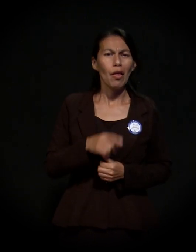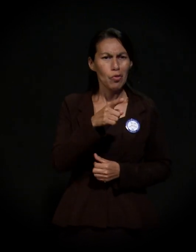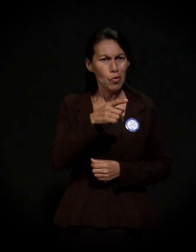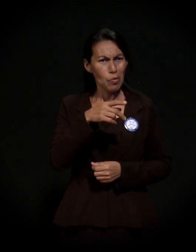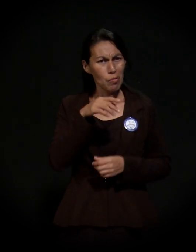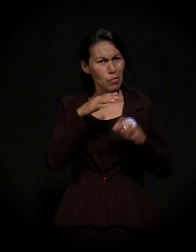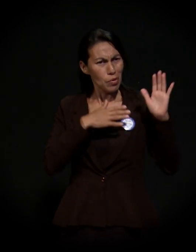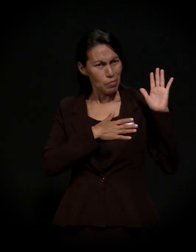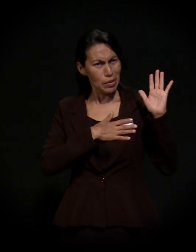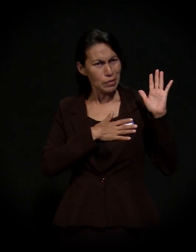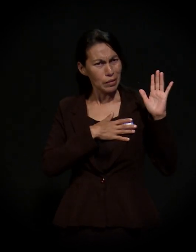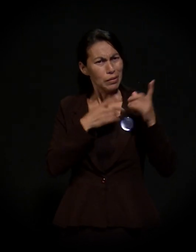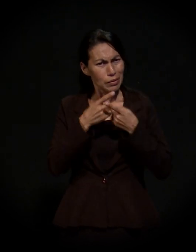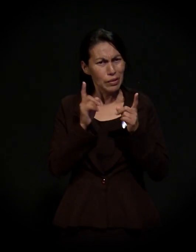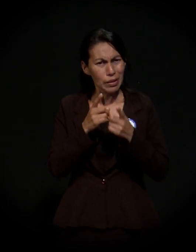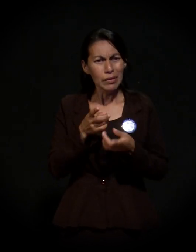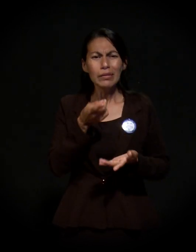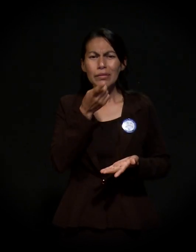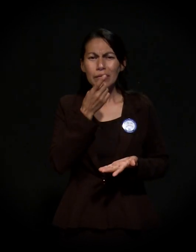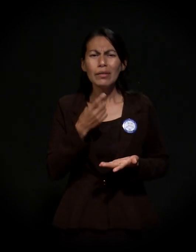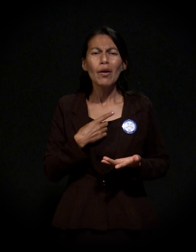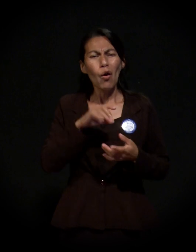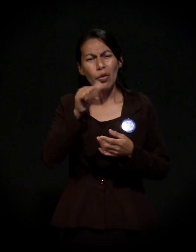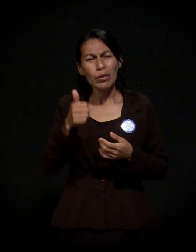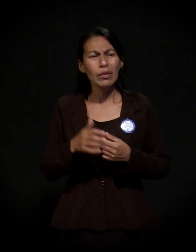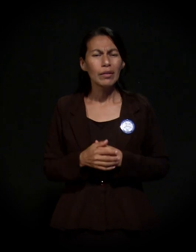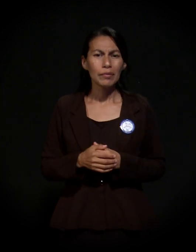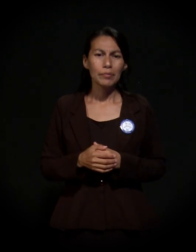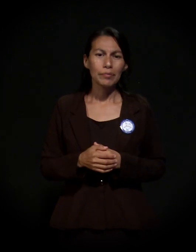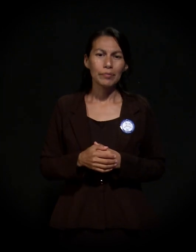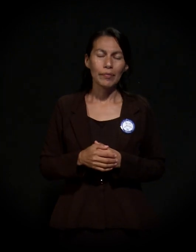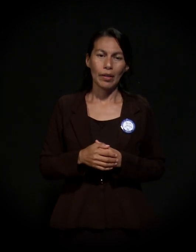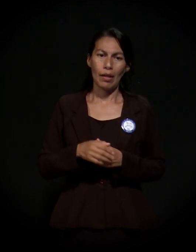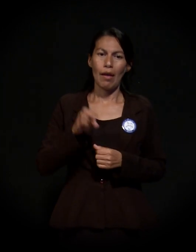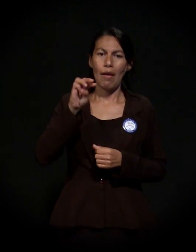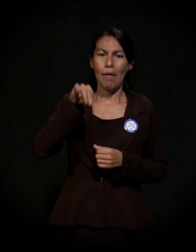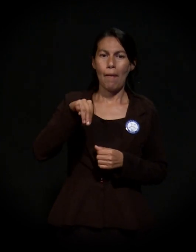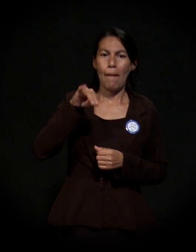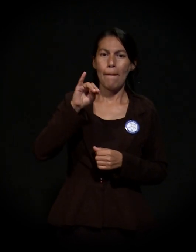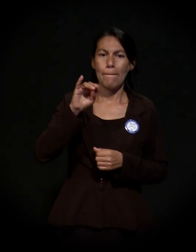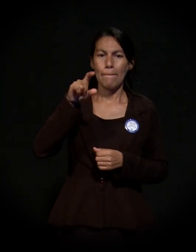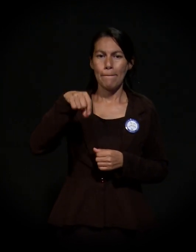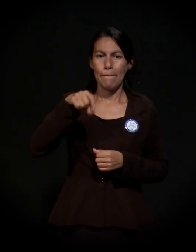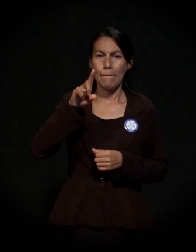varias que Así es, por ejemplo, Miqueas 7:7.